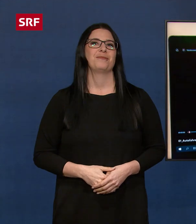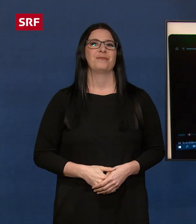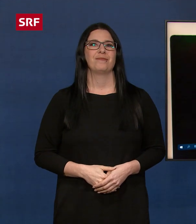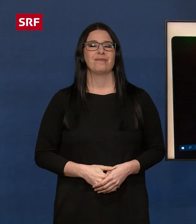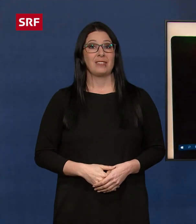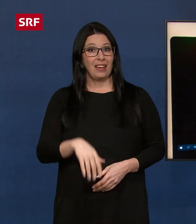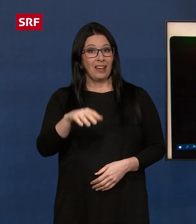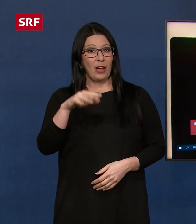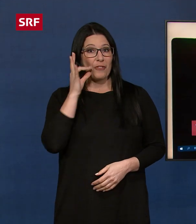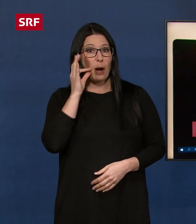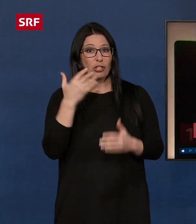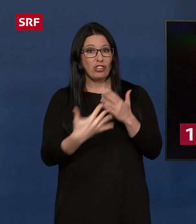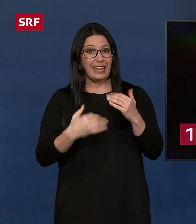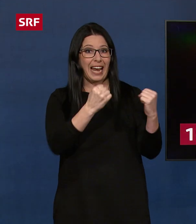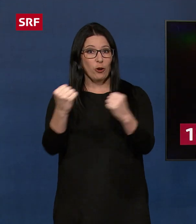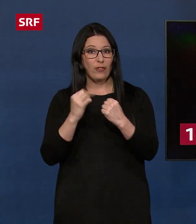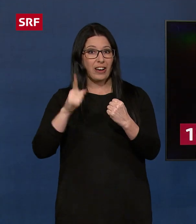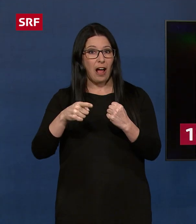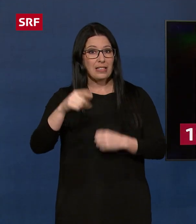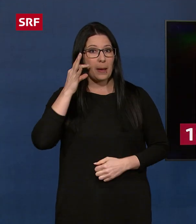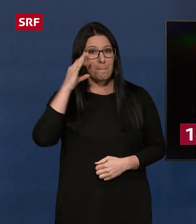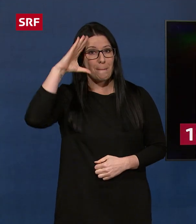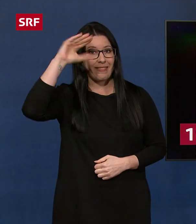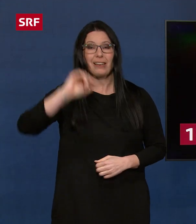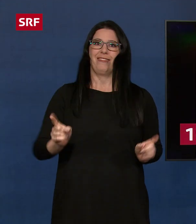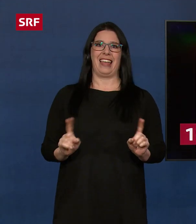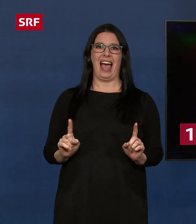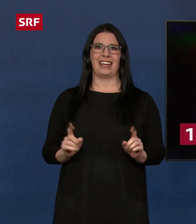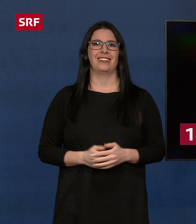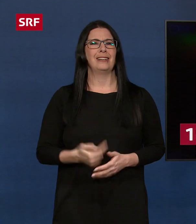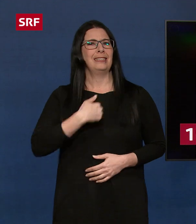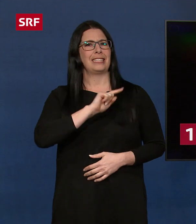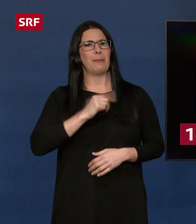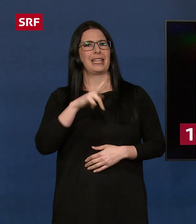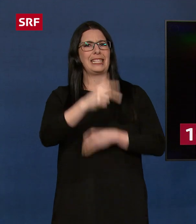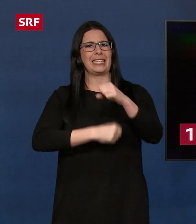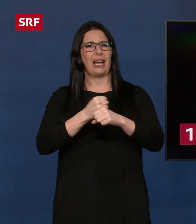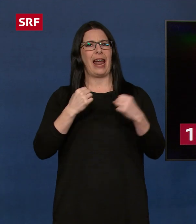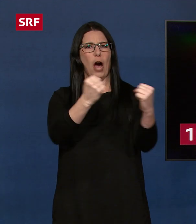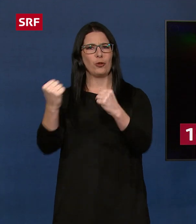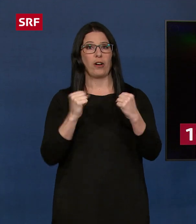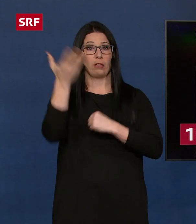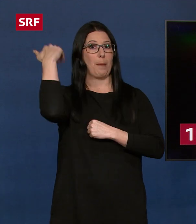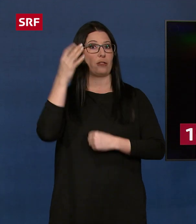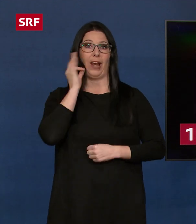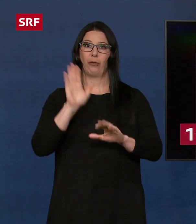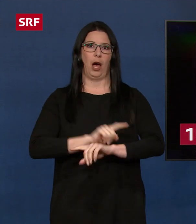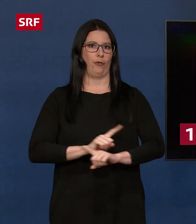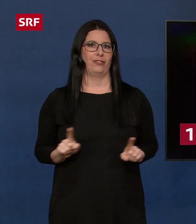Fahren Frauen ein schlechtere Auto als die Banner? Nein! Ich bin selber 30 Jahre alt gefahren. Aber da sind Frauen noch nicht gefahren.